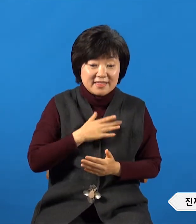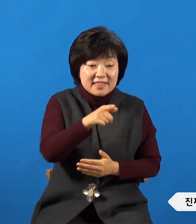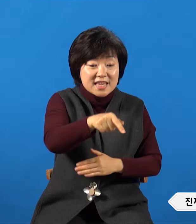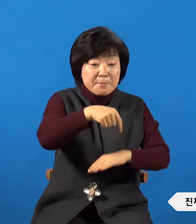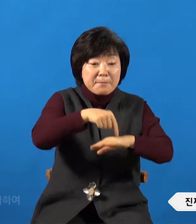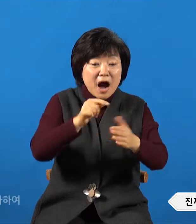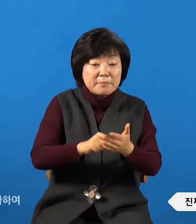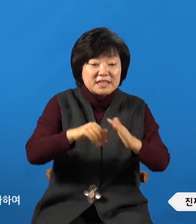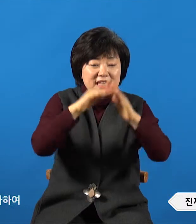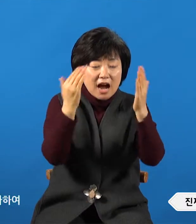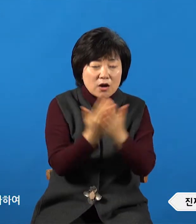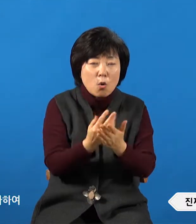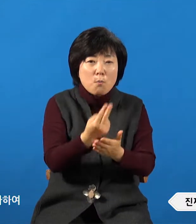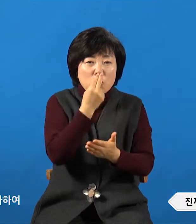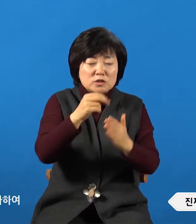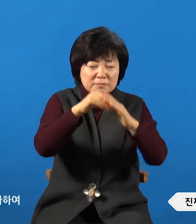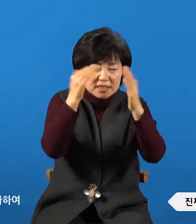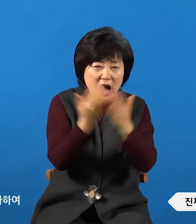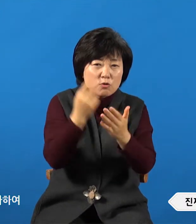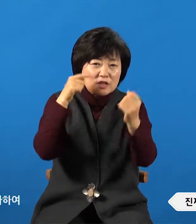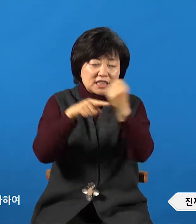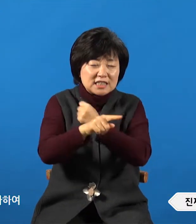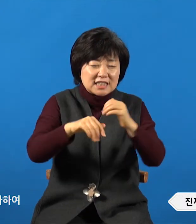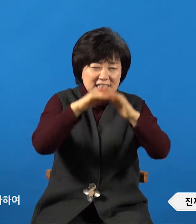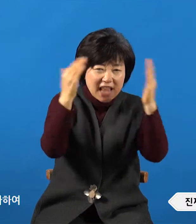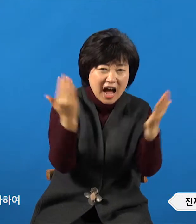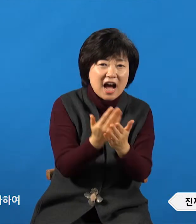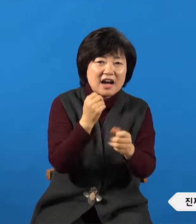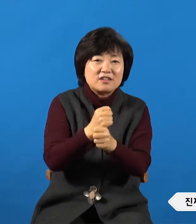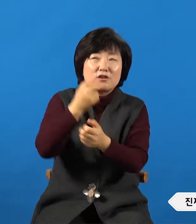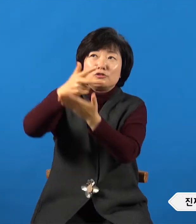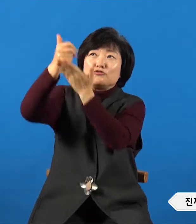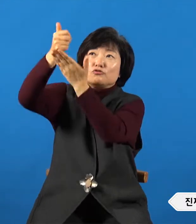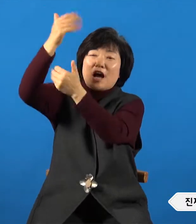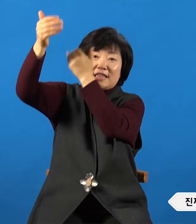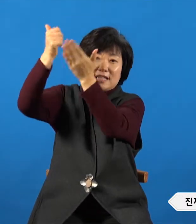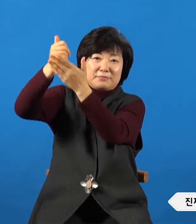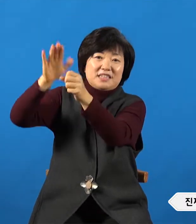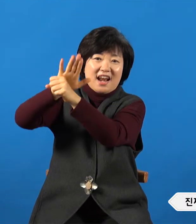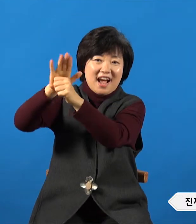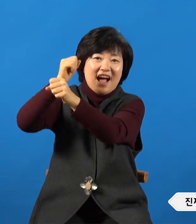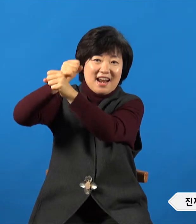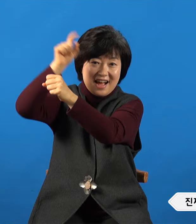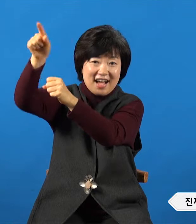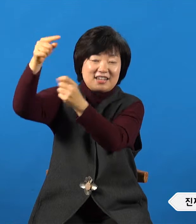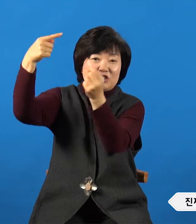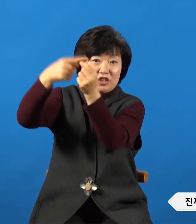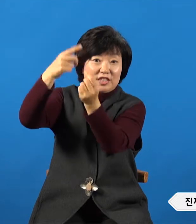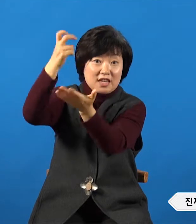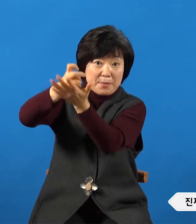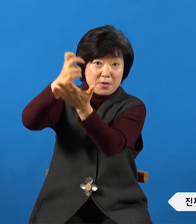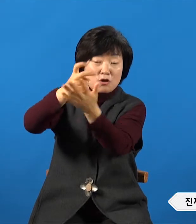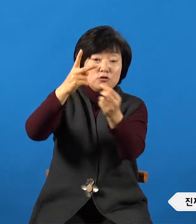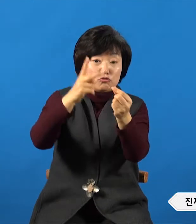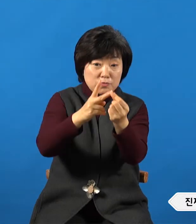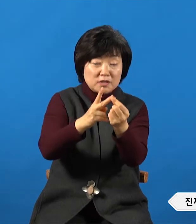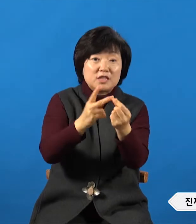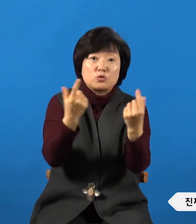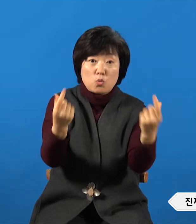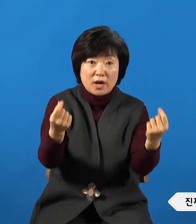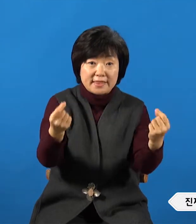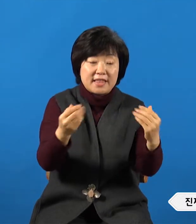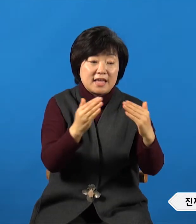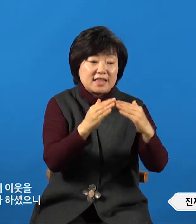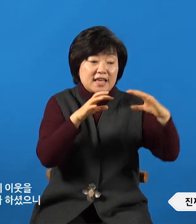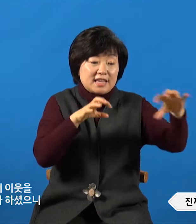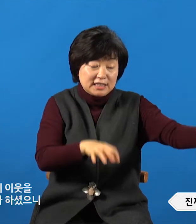내 마음을 다하고 목숨을 다하고 뜻을 다하여 주 너의 하나님을 사랑을 하셨으니 이것이 크고 첫째 되는 계명이요 둘째도 그와